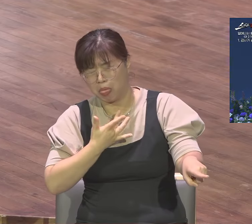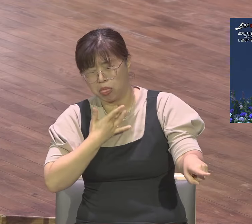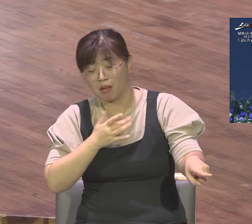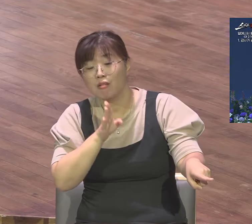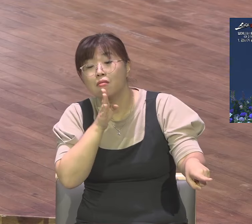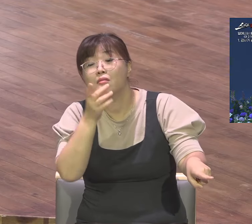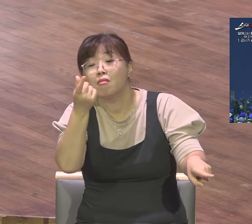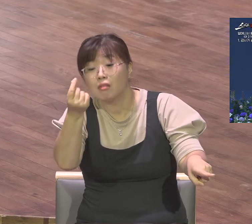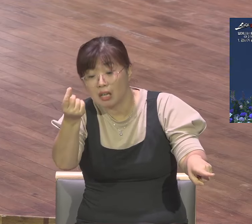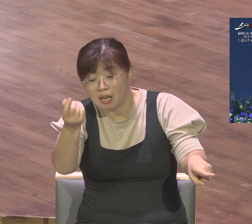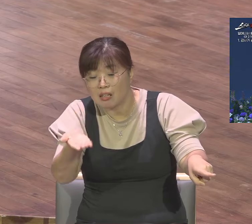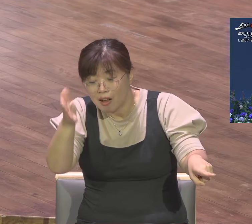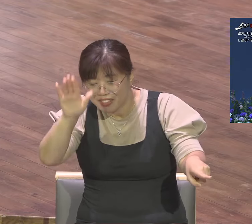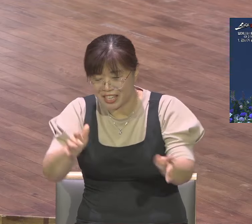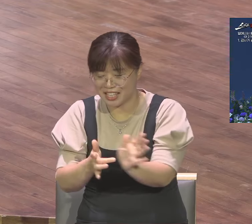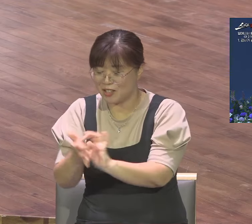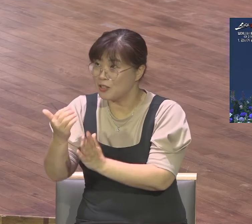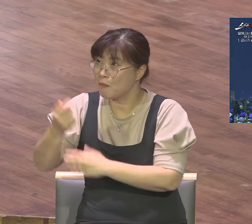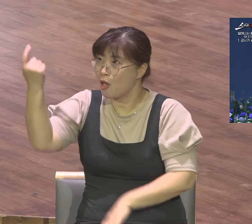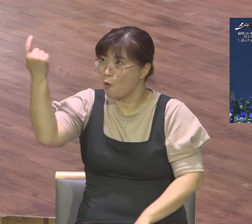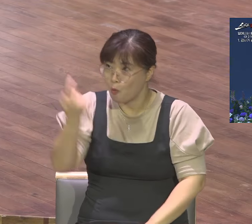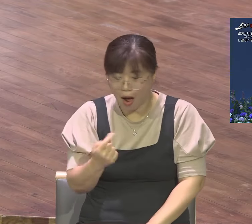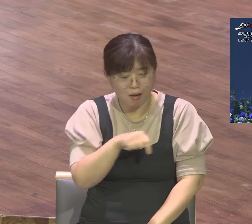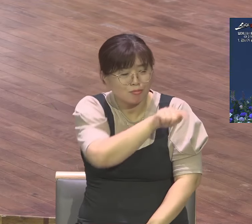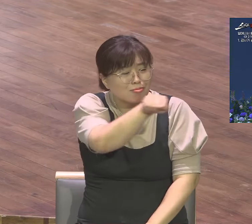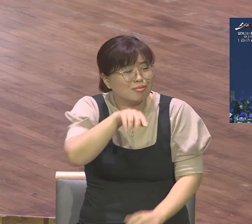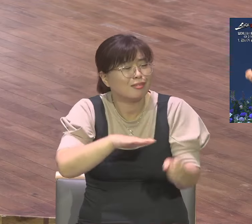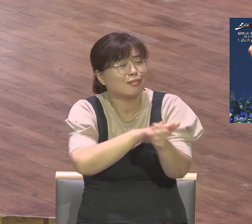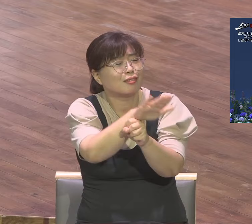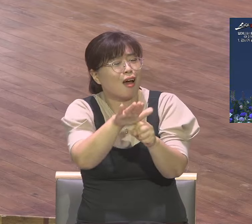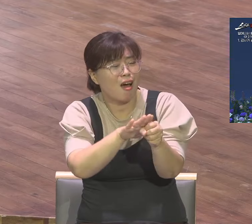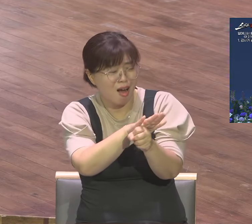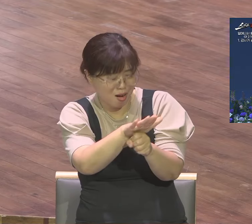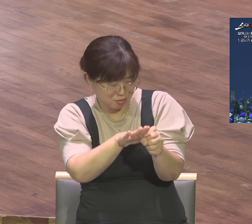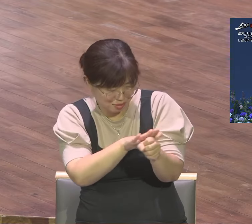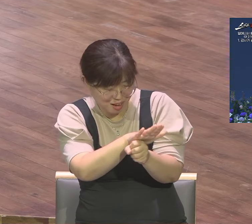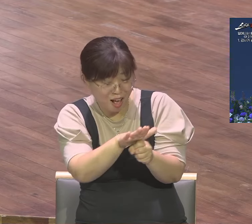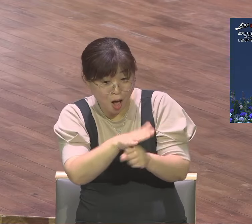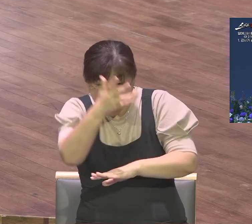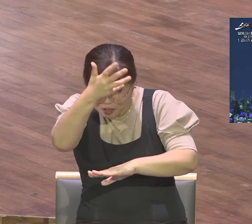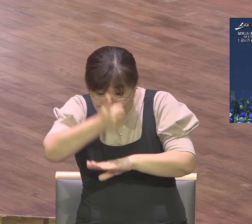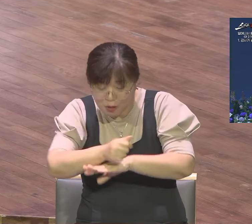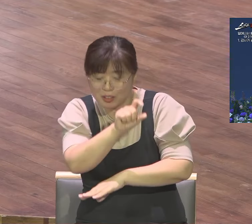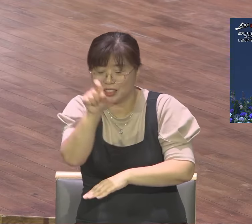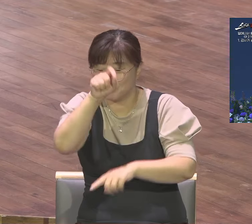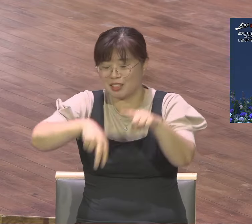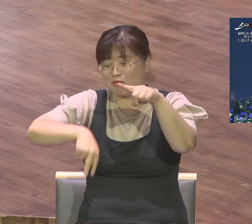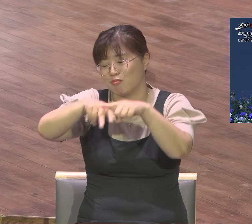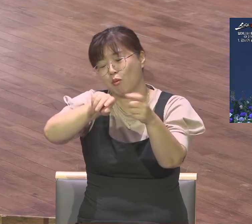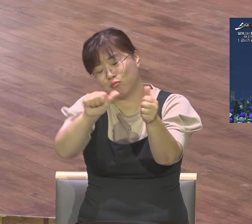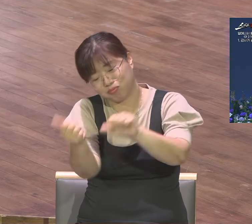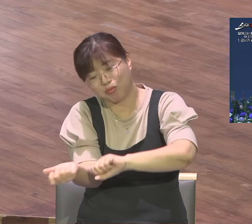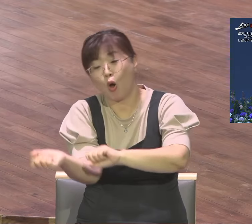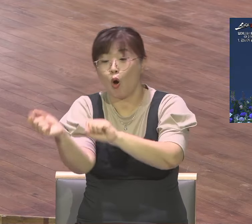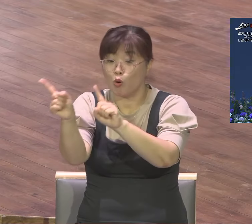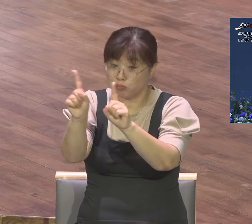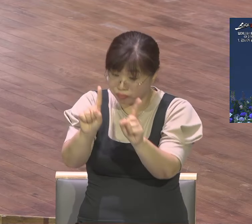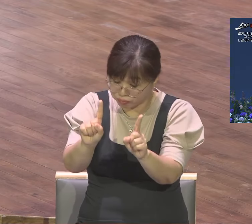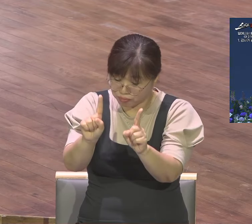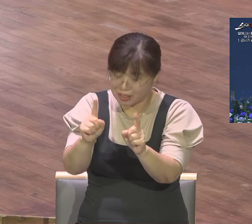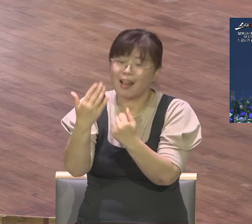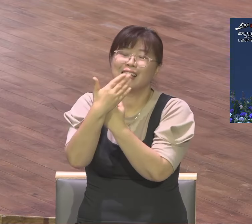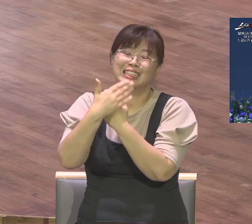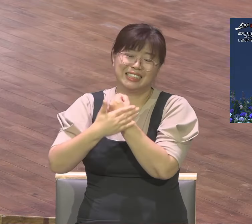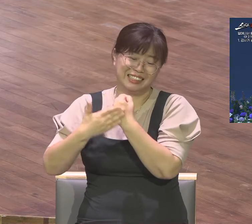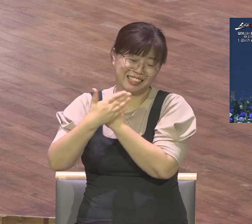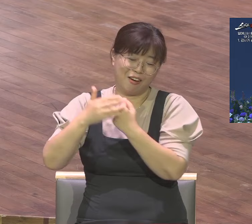십자가 대속의 피를 흘리시고 우리를 구원해 주시고 우리를 모여 하나님을 아버지라 부르는 자녀로 삼아 주셨다.